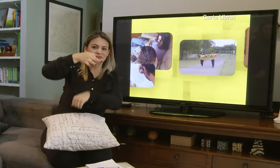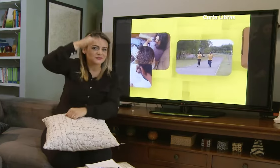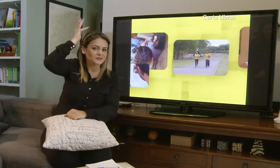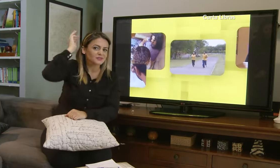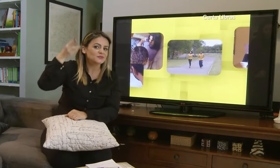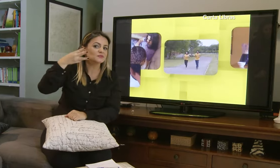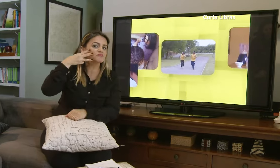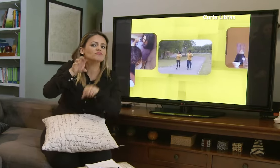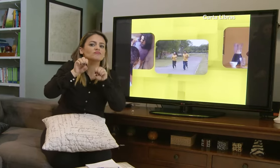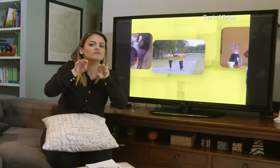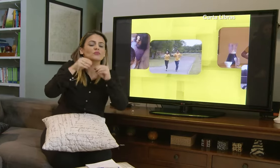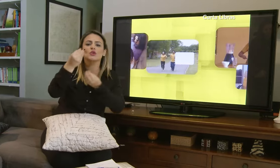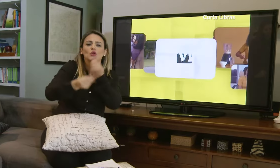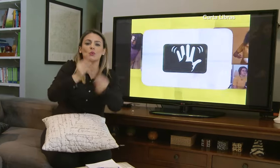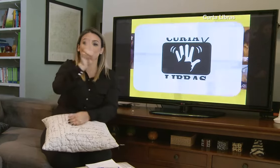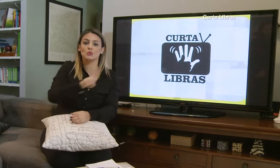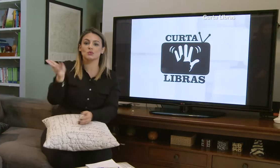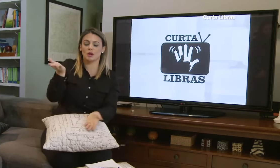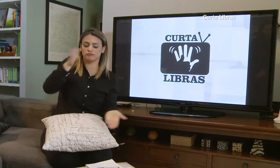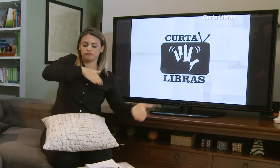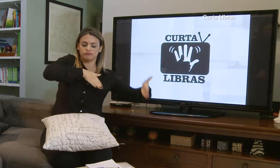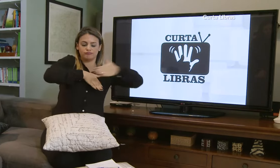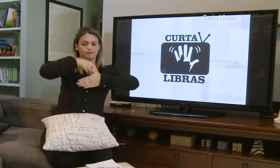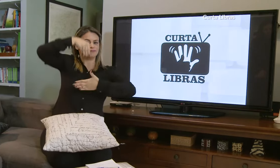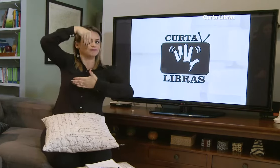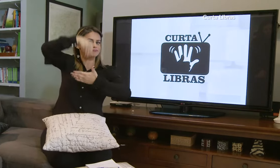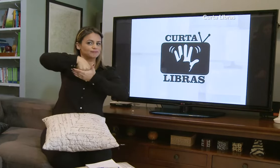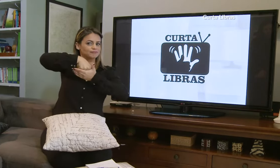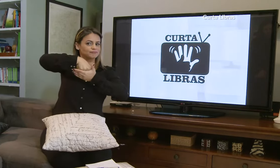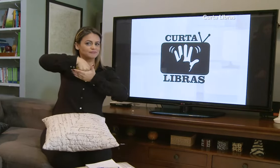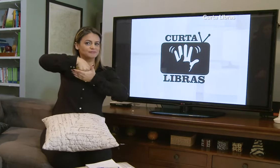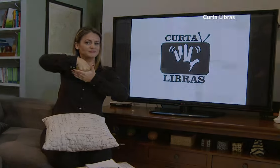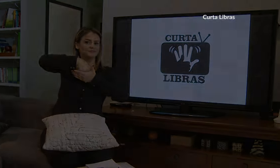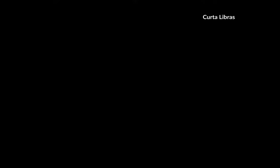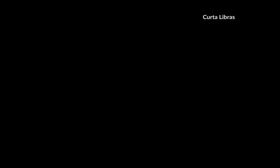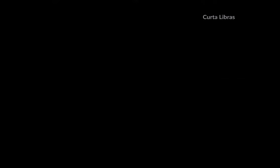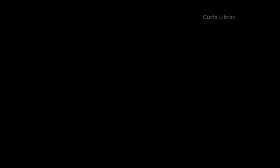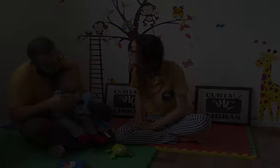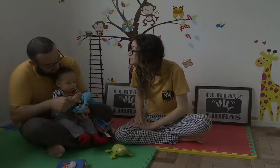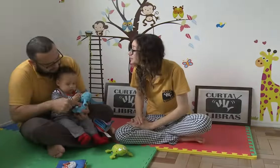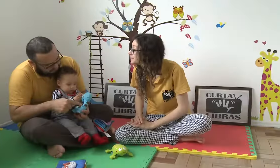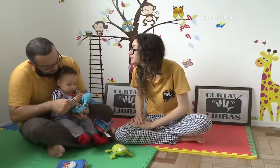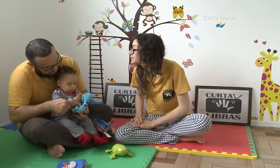Hoje, o Fabiano e a Franciele irão nos ensinar o uso dele. O que é isso?